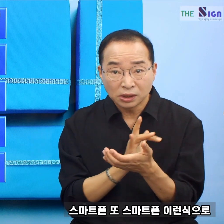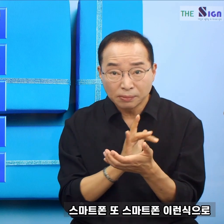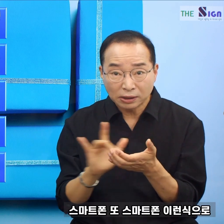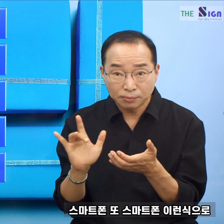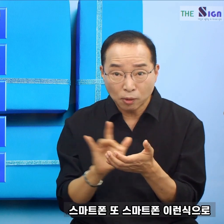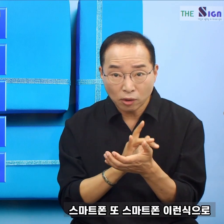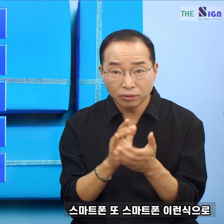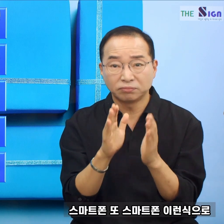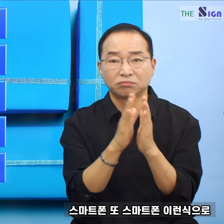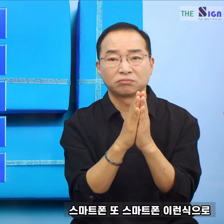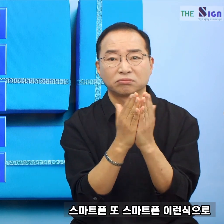스마트폰,